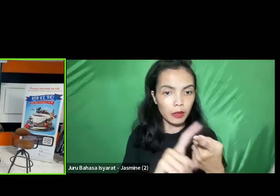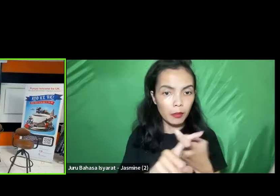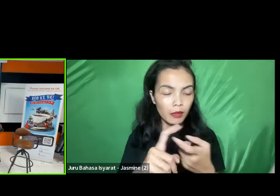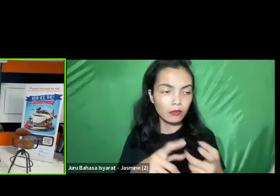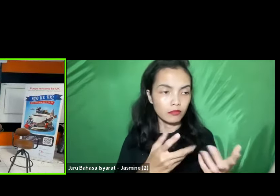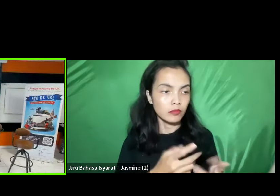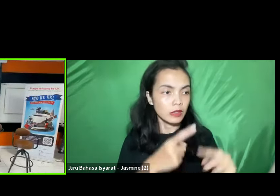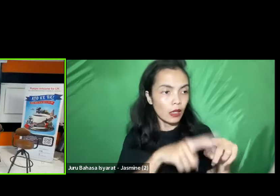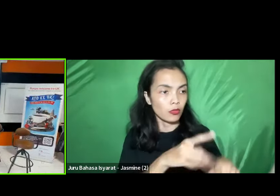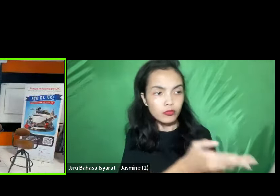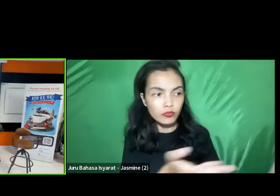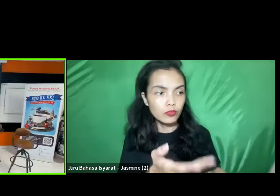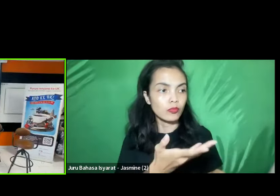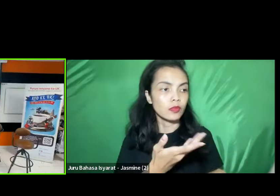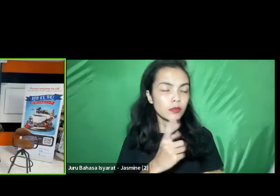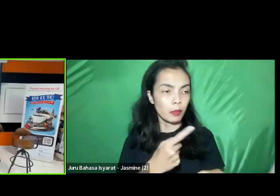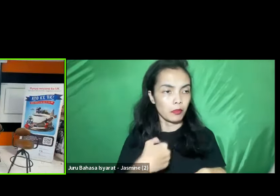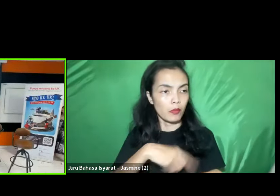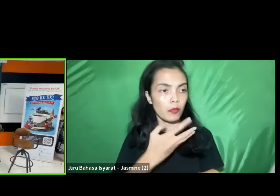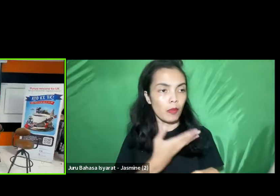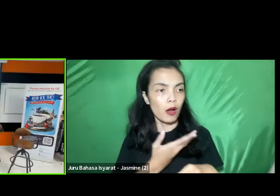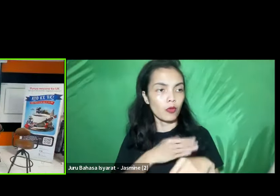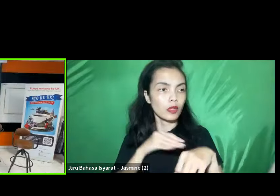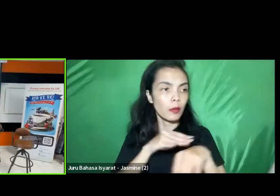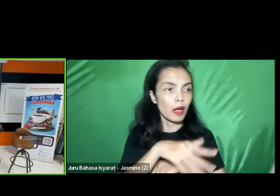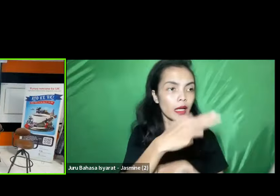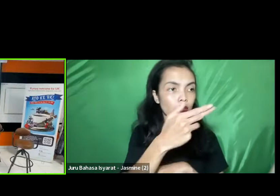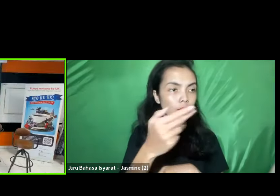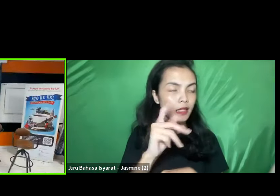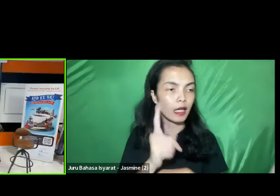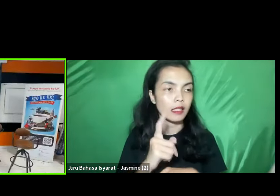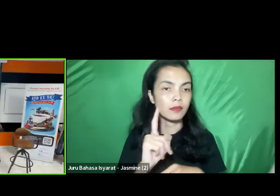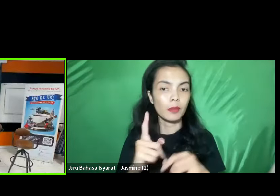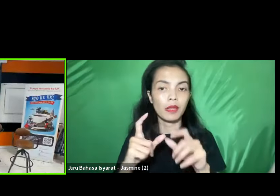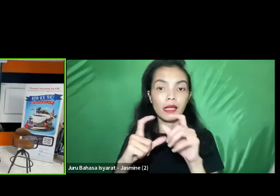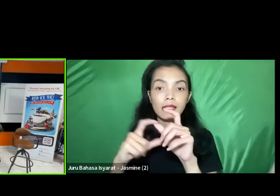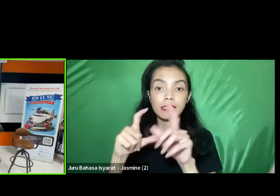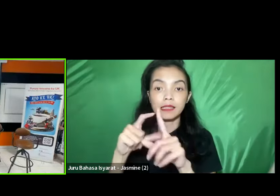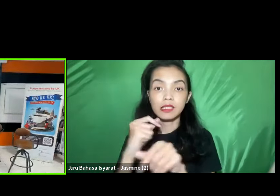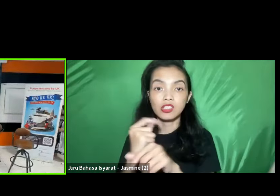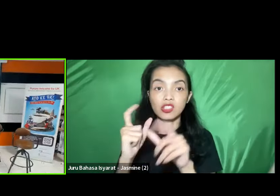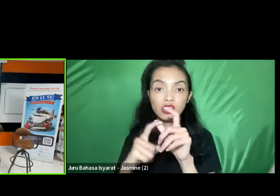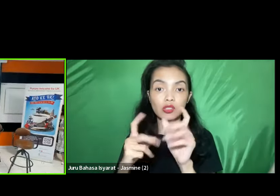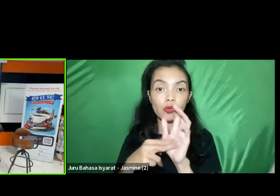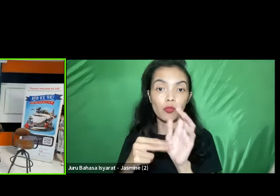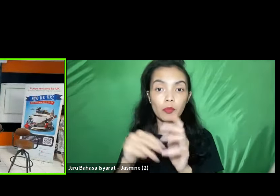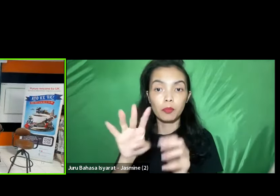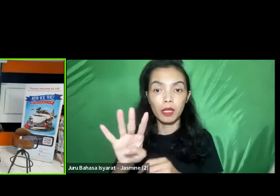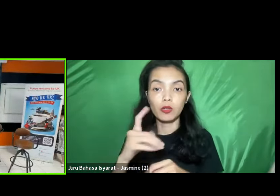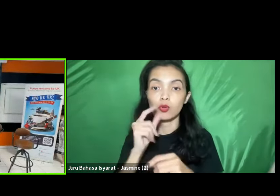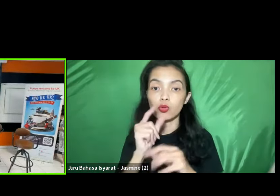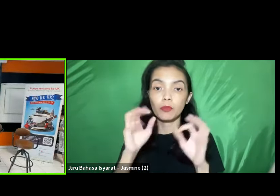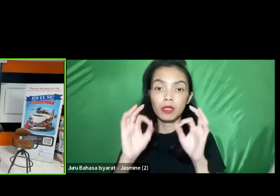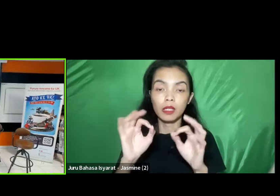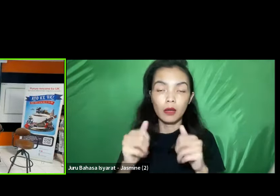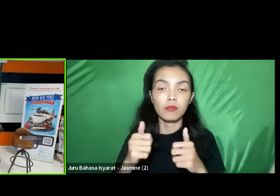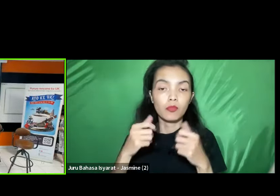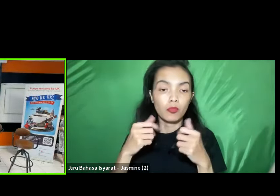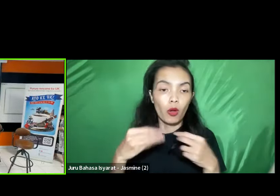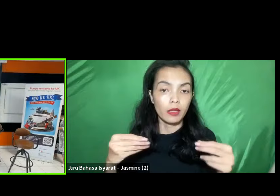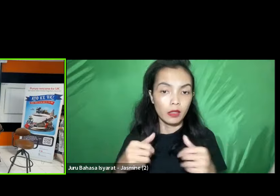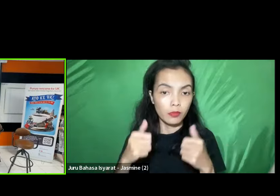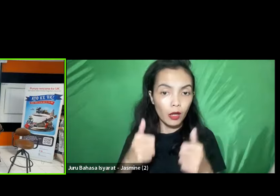e Indonesia gitu kan pengen Eh ada beberapa SGD kan kayak SGD 4 untuk quality education SGD 10 buat